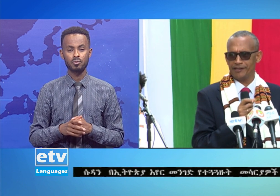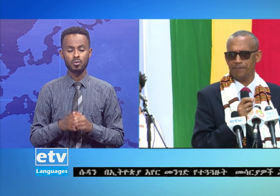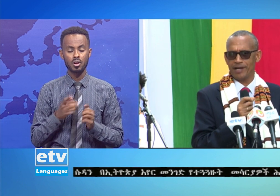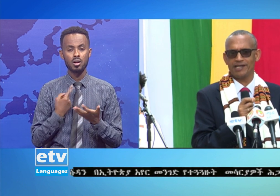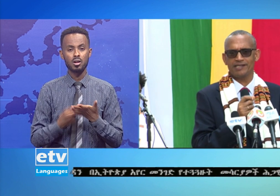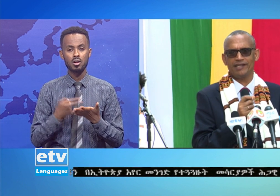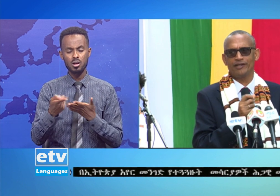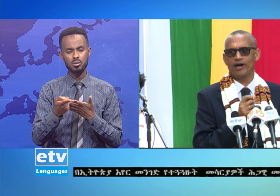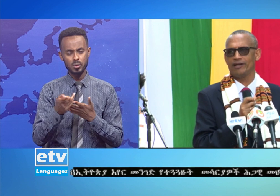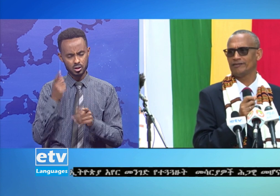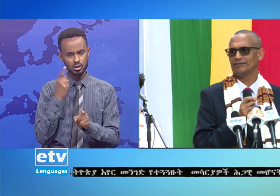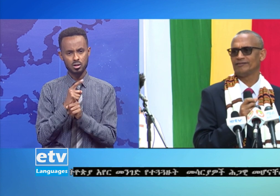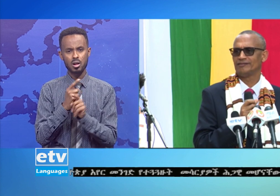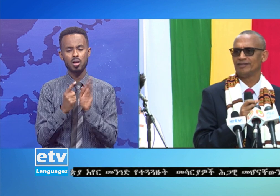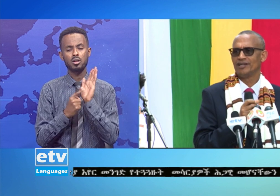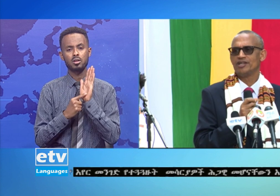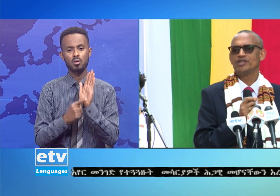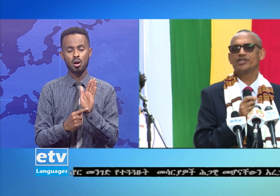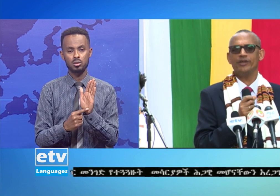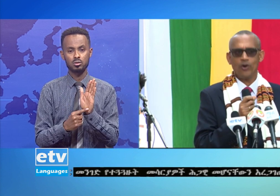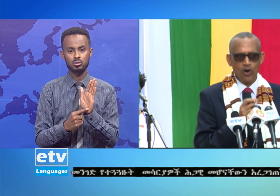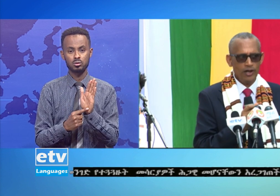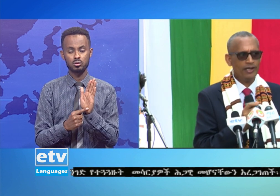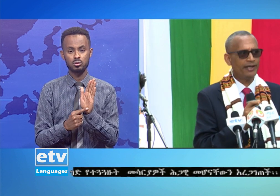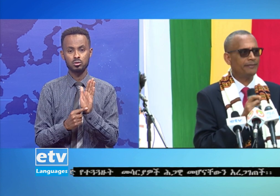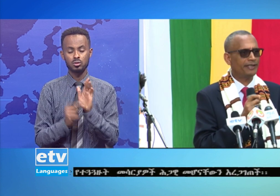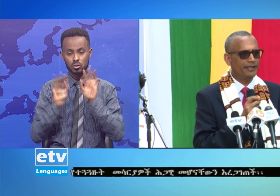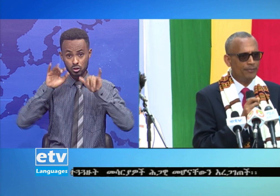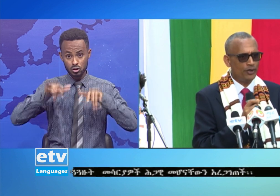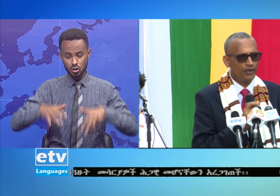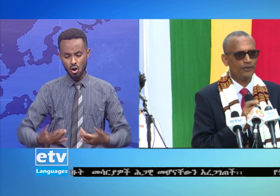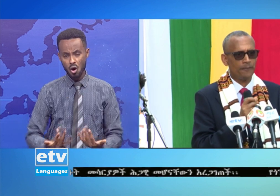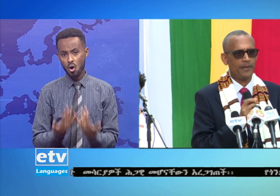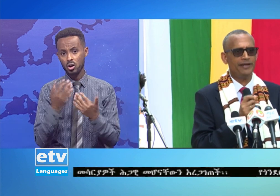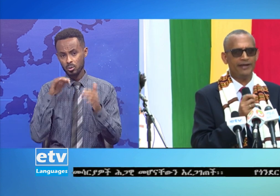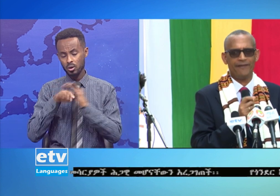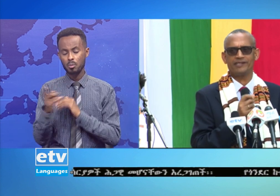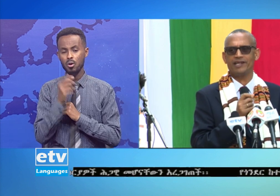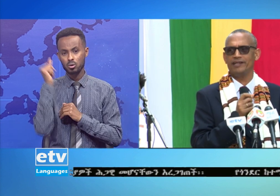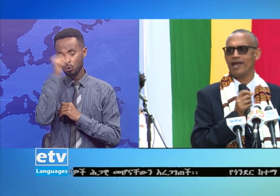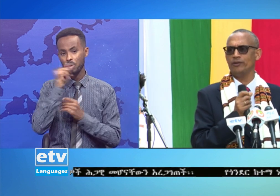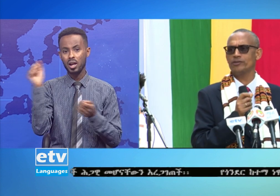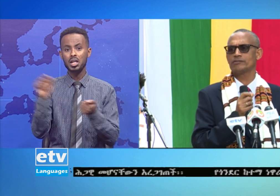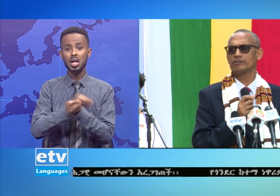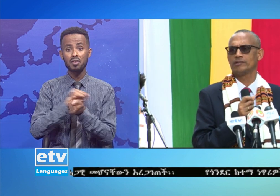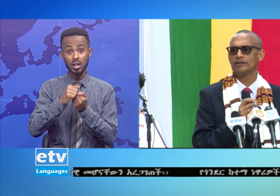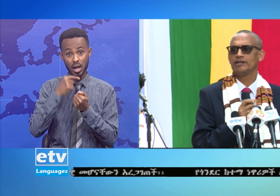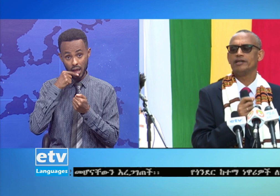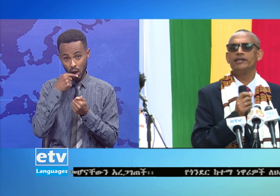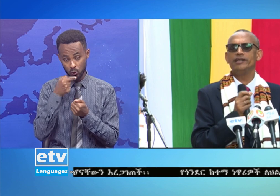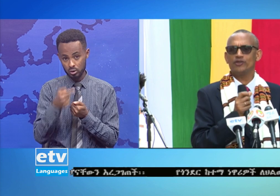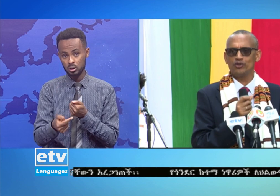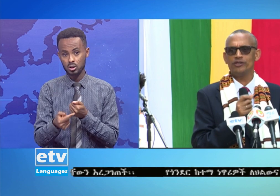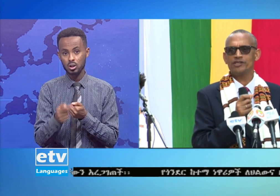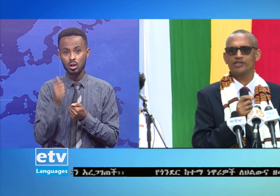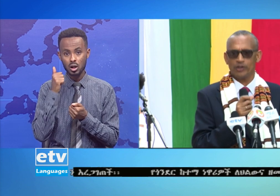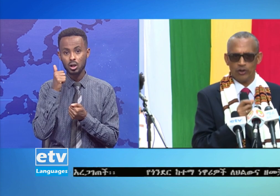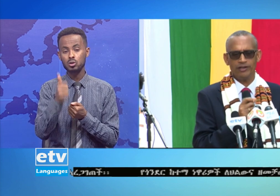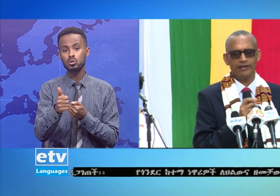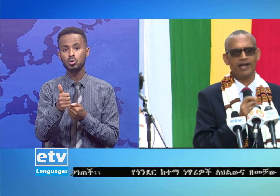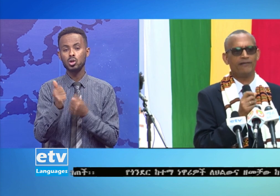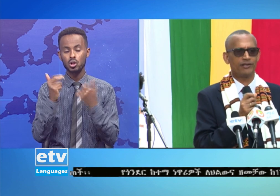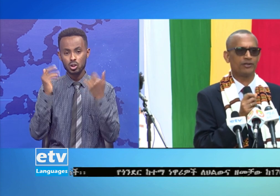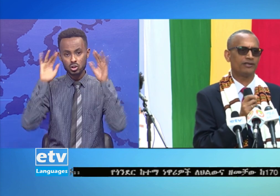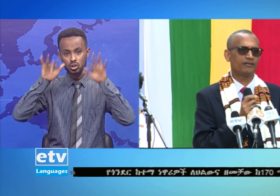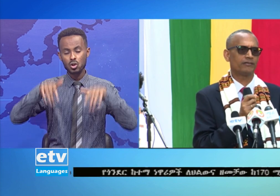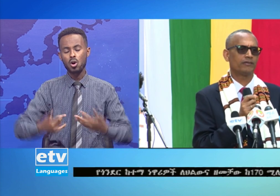ይህን በተጨባጭ አሳይተነዋል። ሲኦል ገብተንም ቢሆን ኢትዮጵያን እናፈርሳለን ያሉት እነሱን